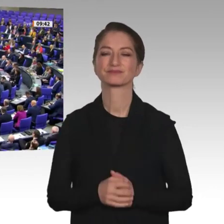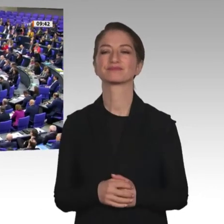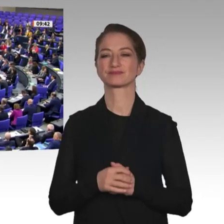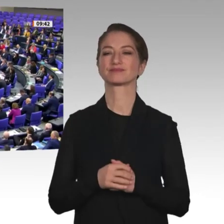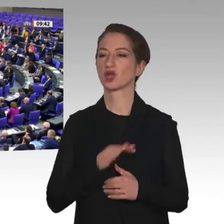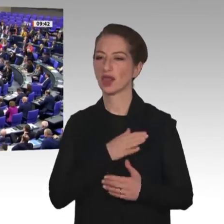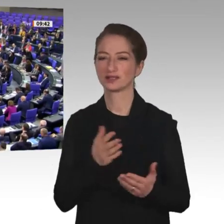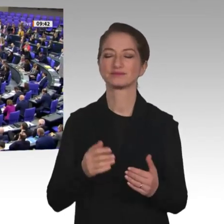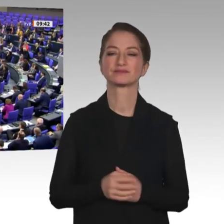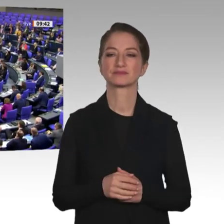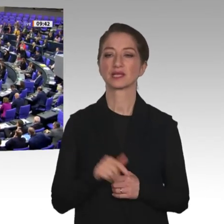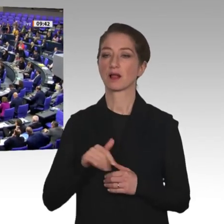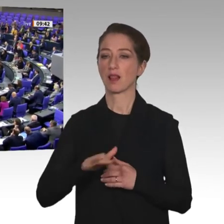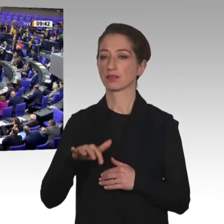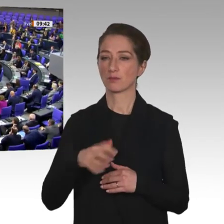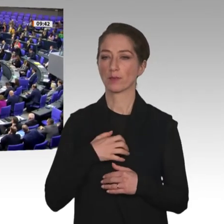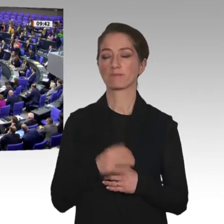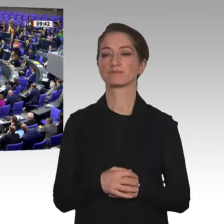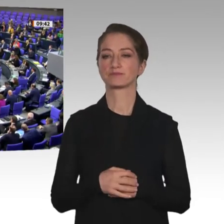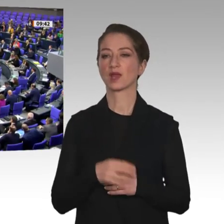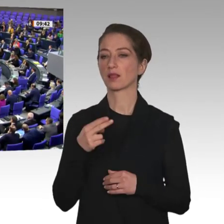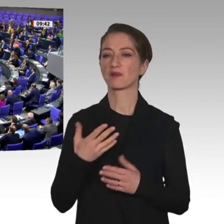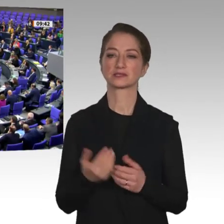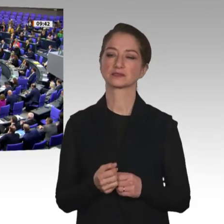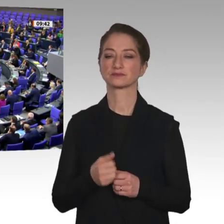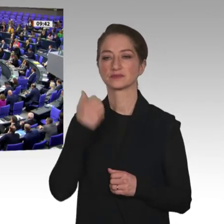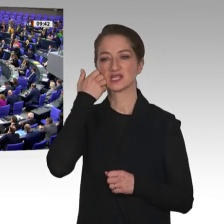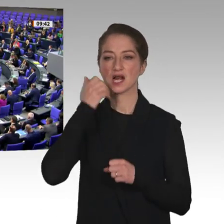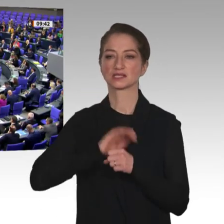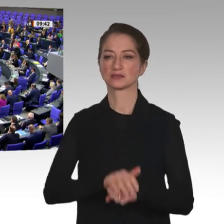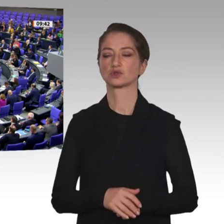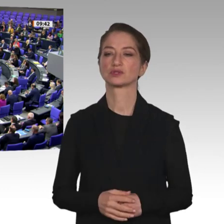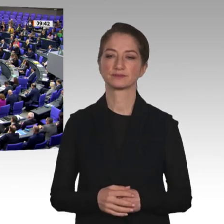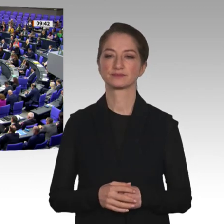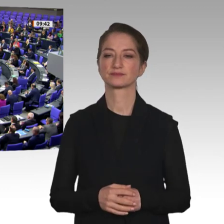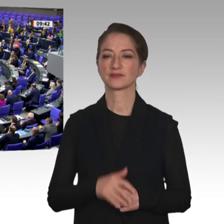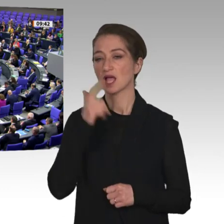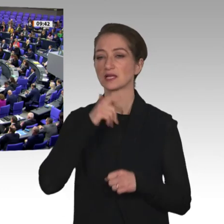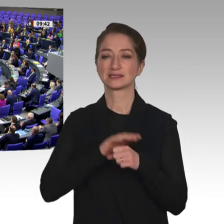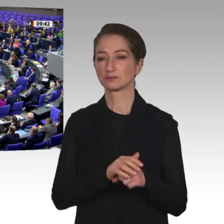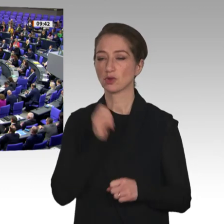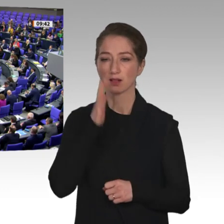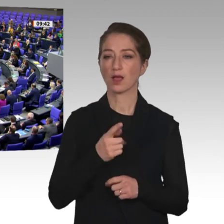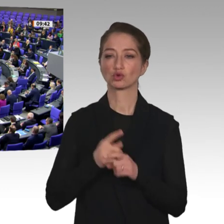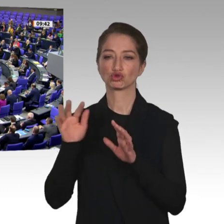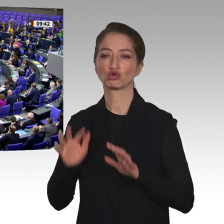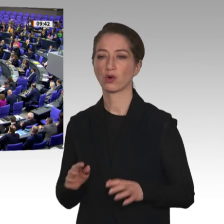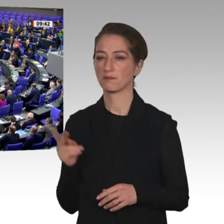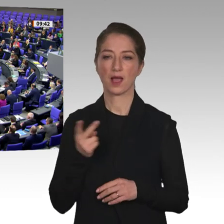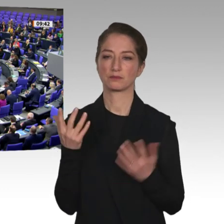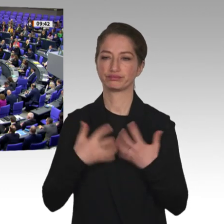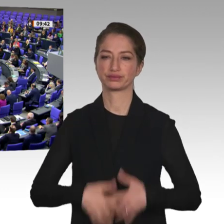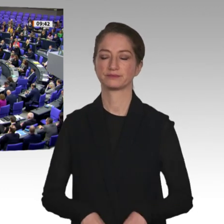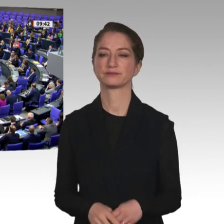Problem heißt Rassismus. Altersrassismus auf der einen Seite und struktureller Rassismus gehen dabei Hand in Hand. 10